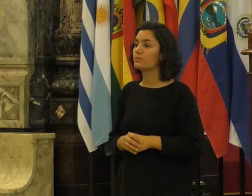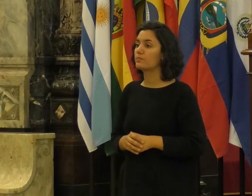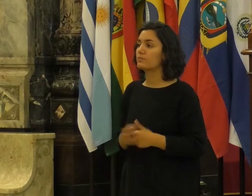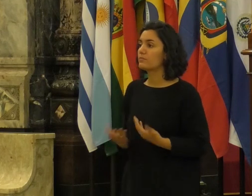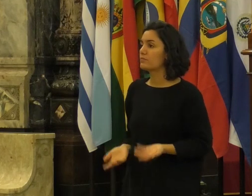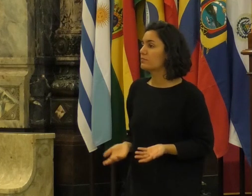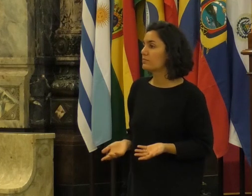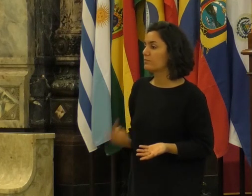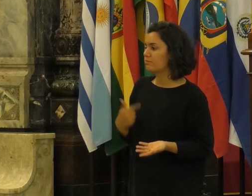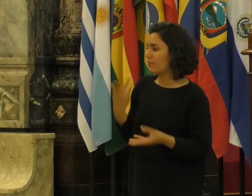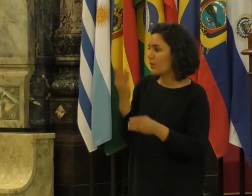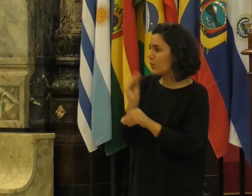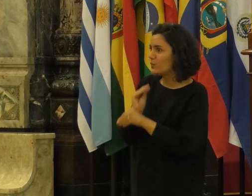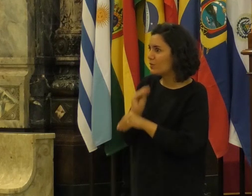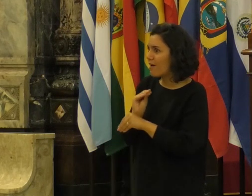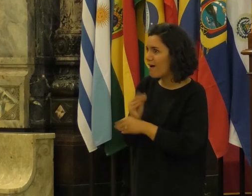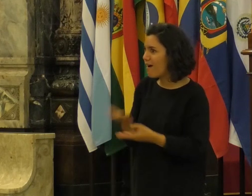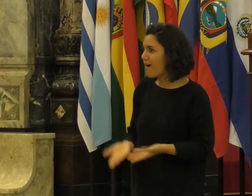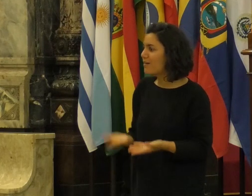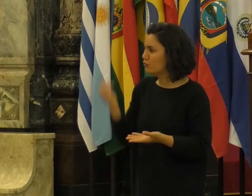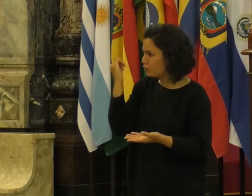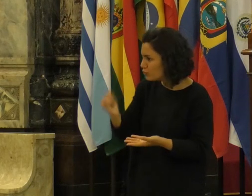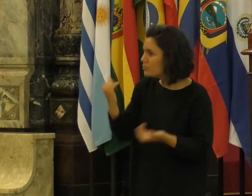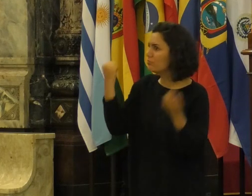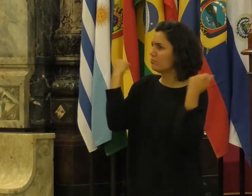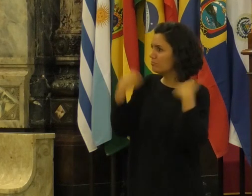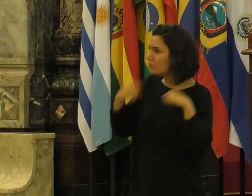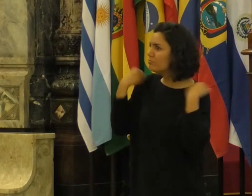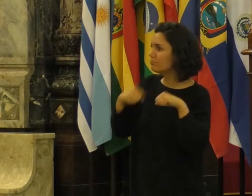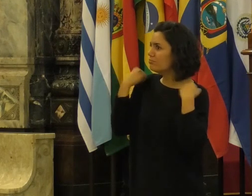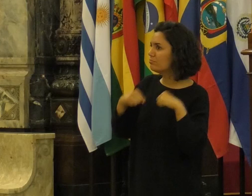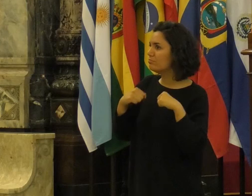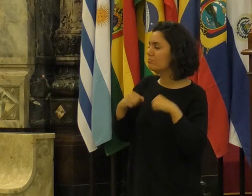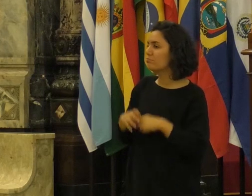Somos una cultura evidentemente deportiva.